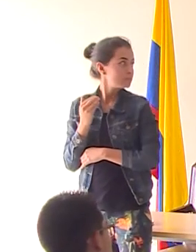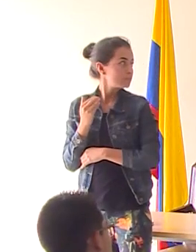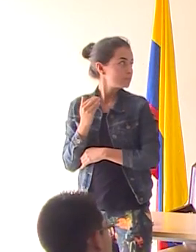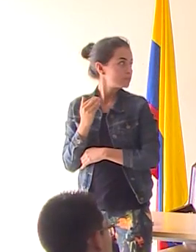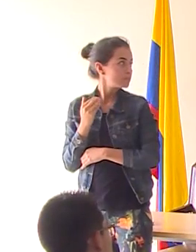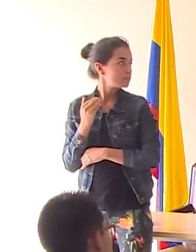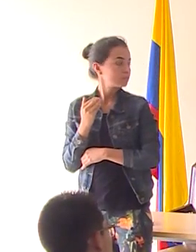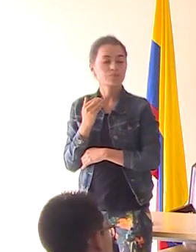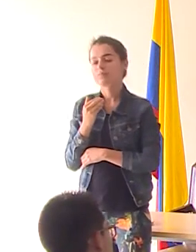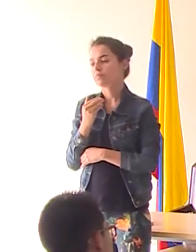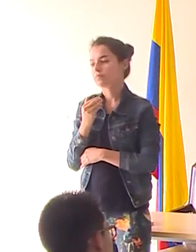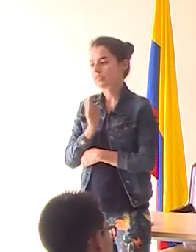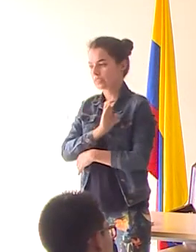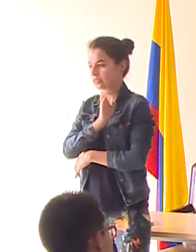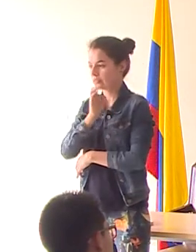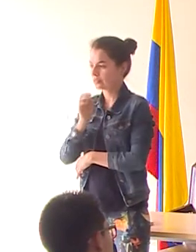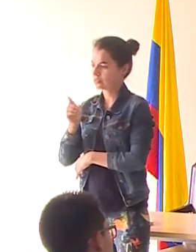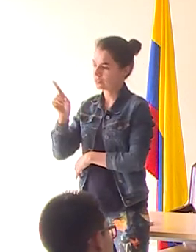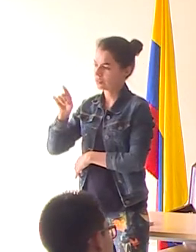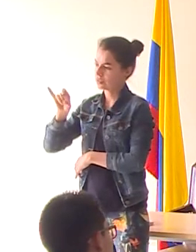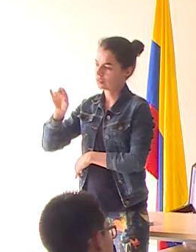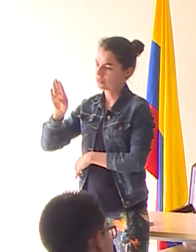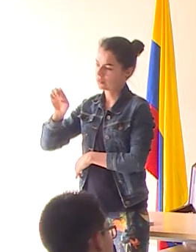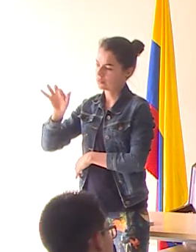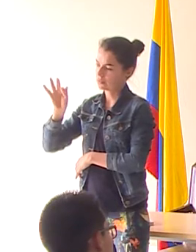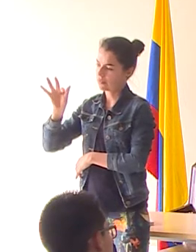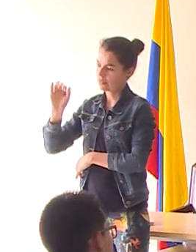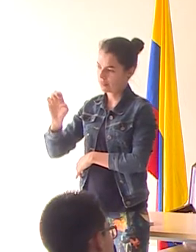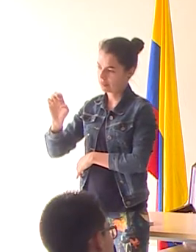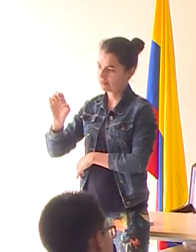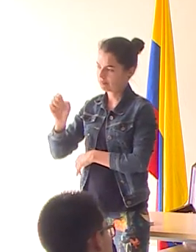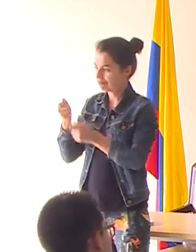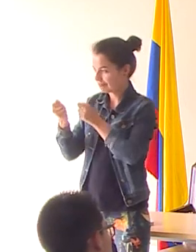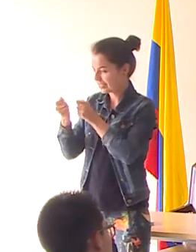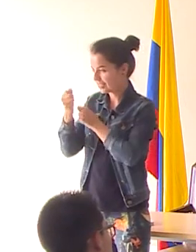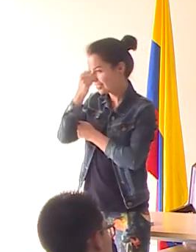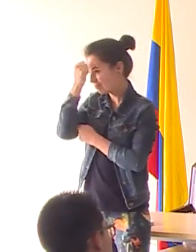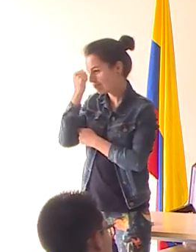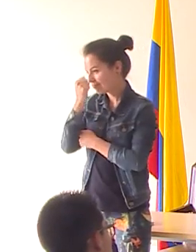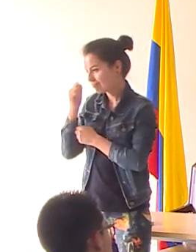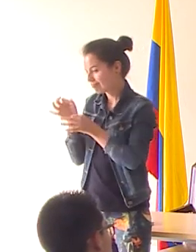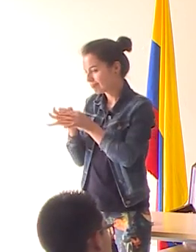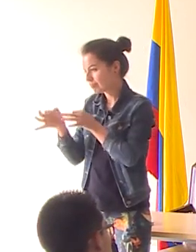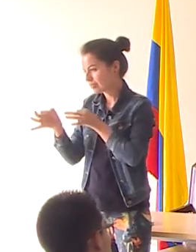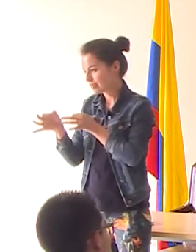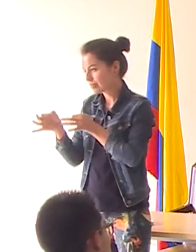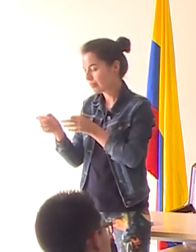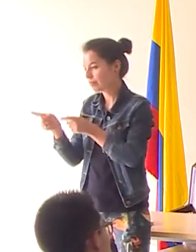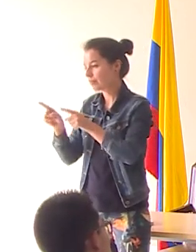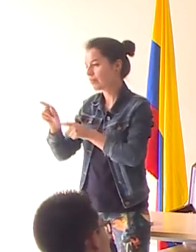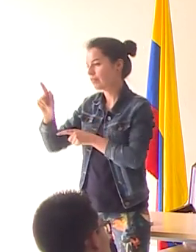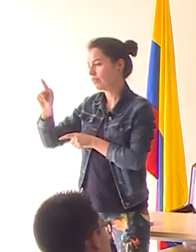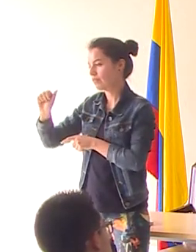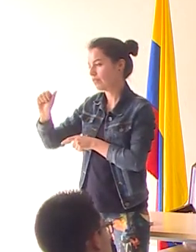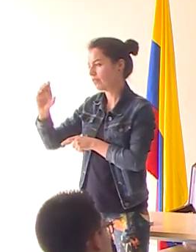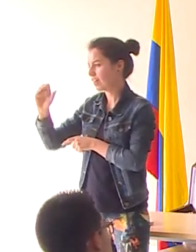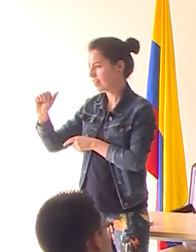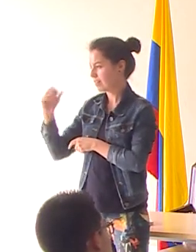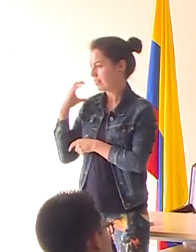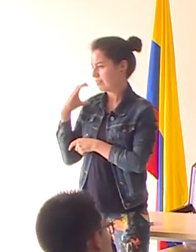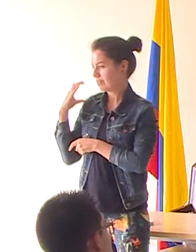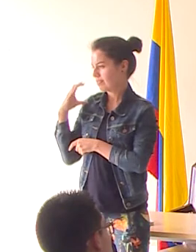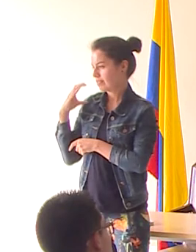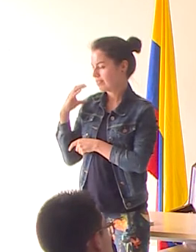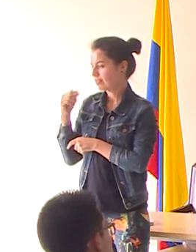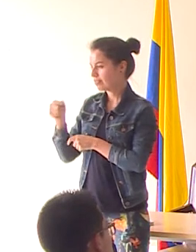si bate si bate hasta facatativá fundamentalmente con